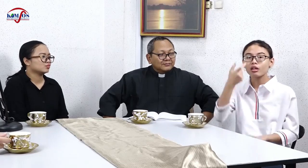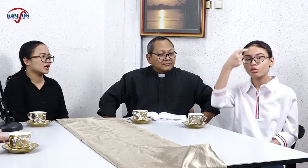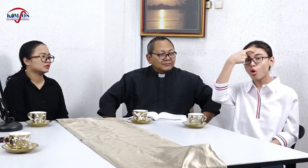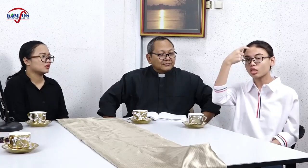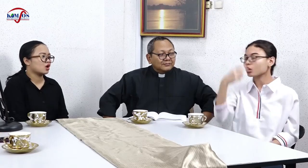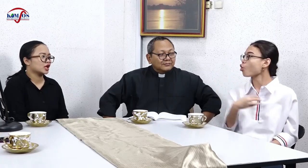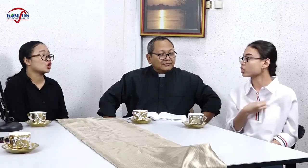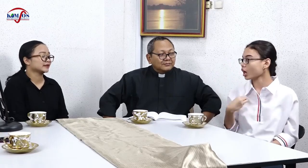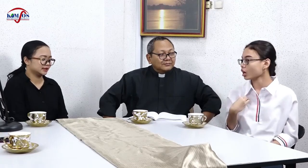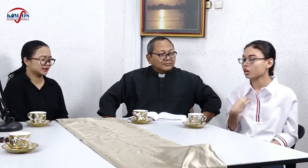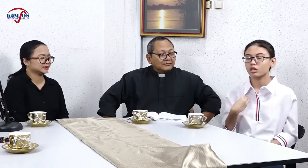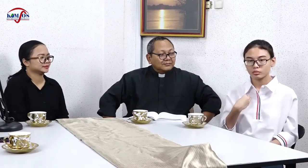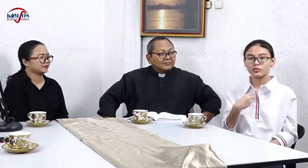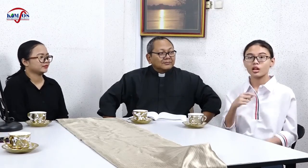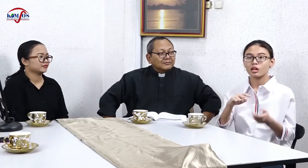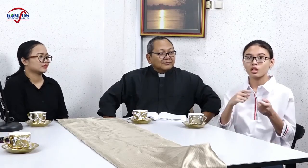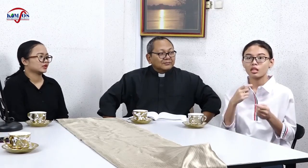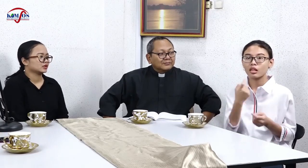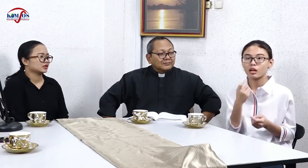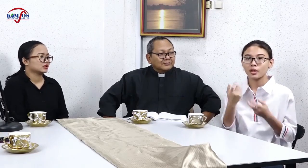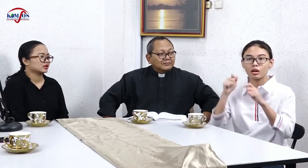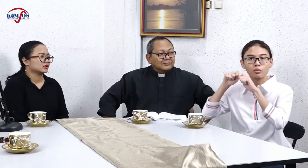dibuat oleh dokter